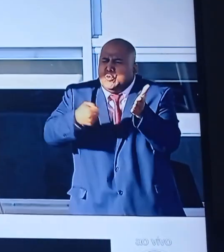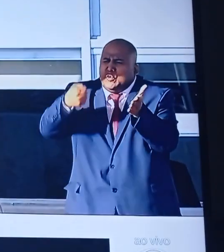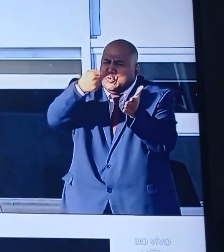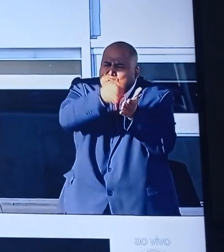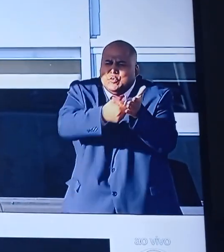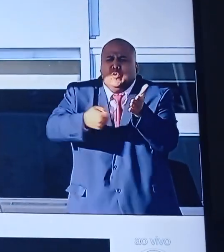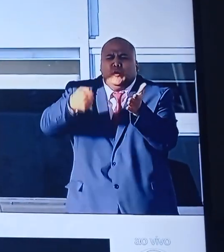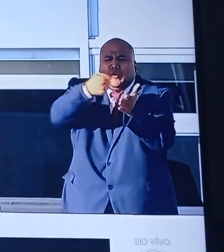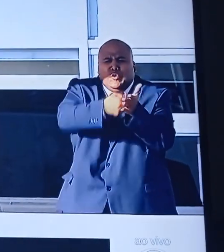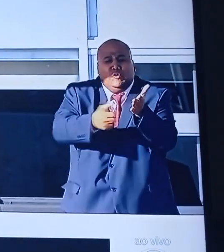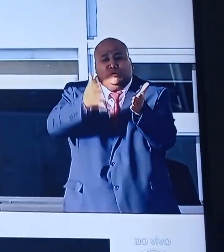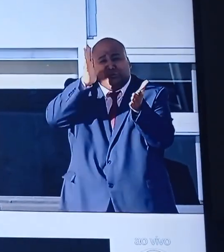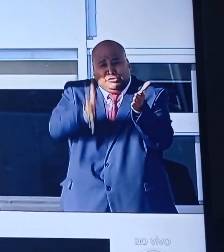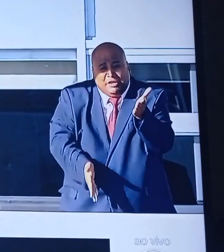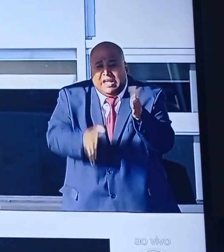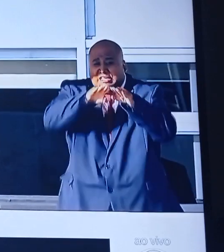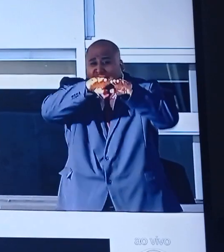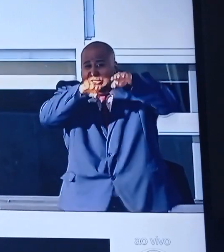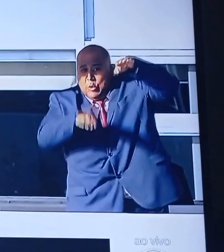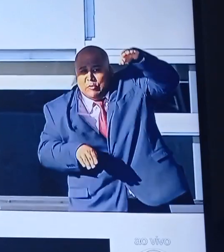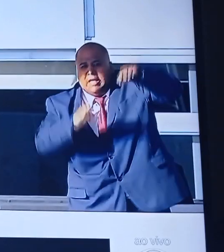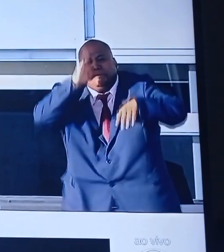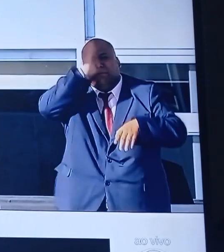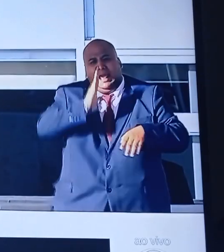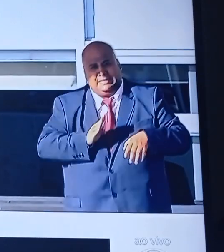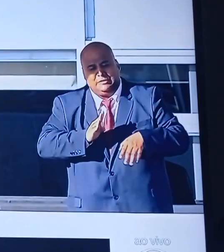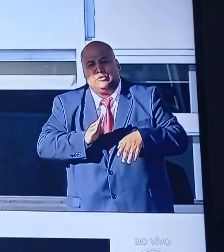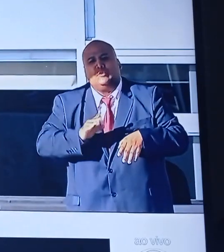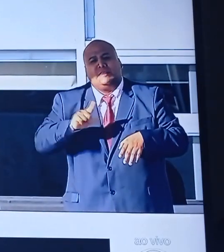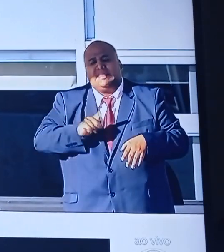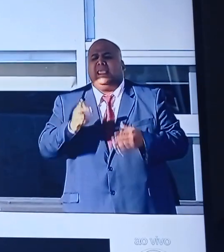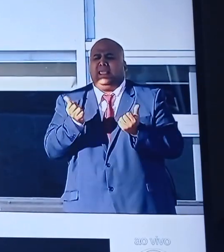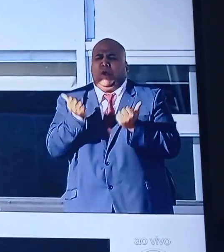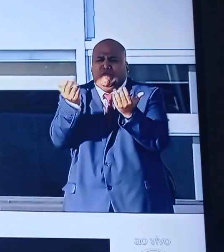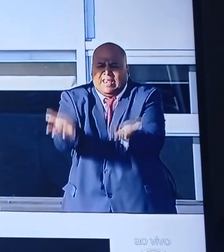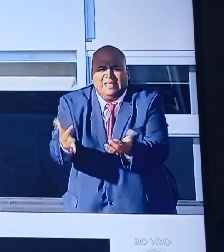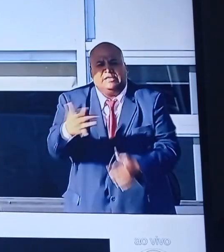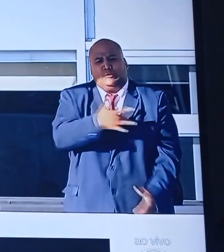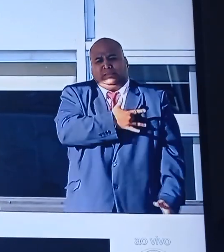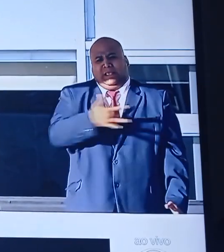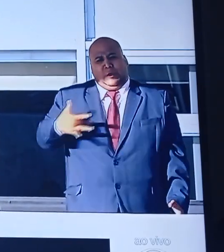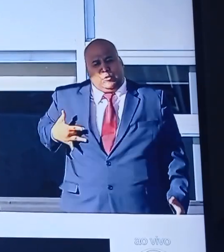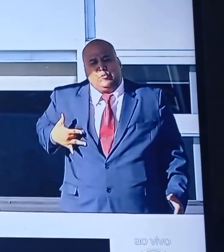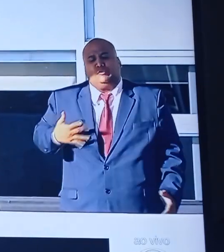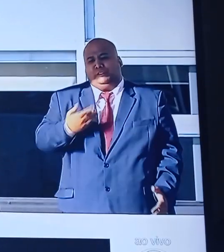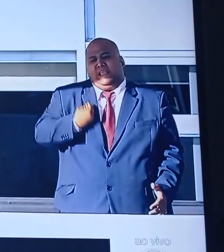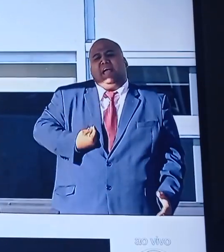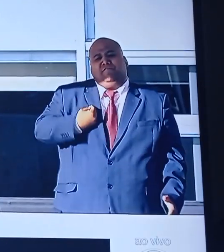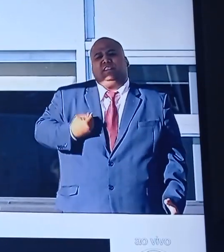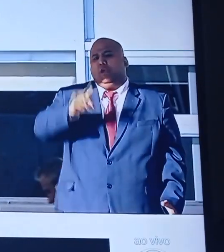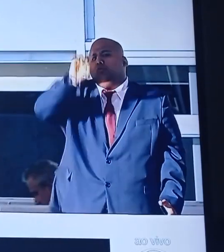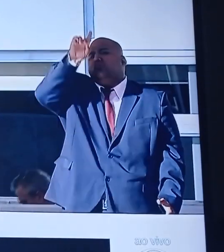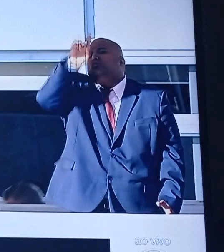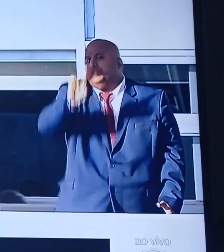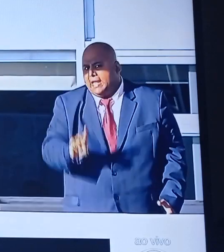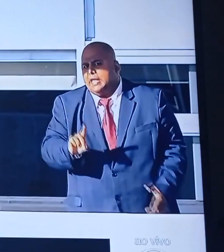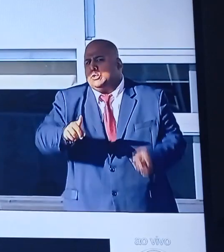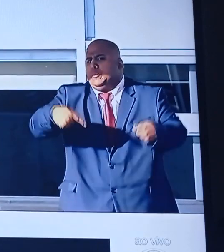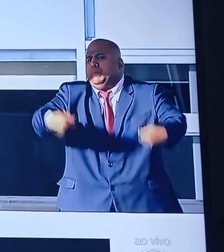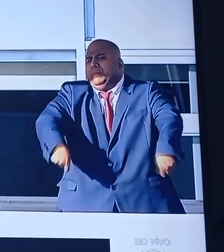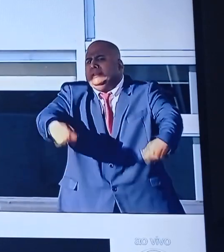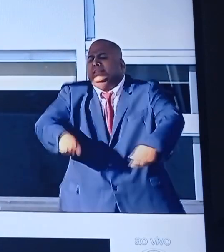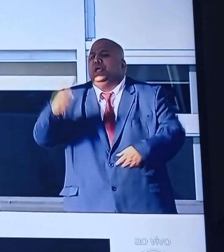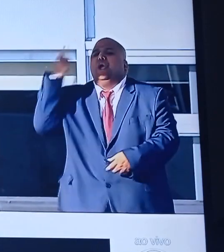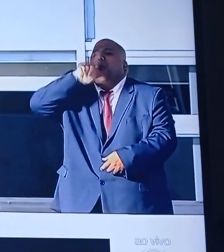um dos grandes focos de desigualdade, o acesso à saúde, porque o direito à vida não pode ser refém